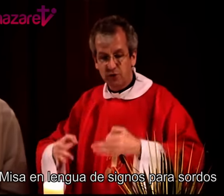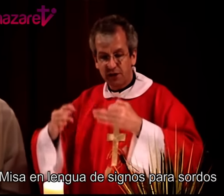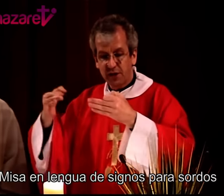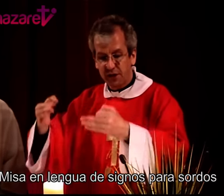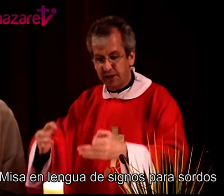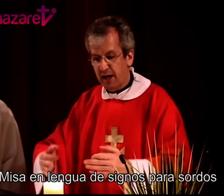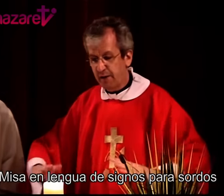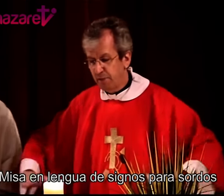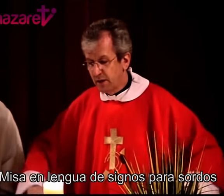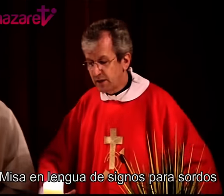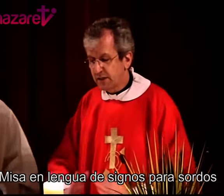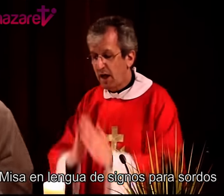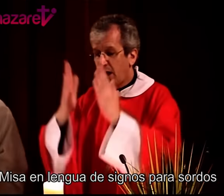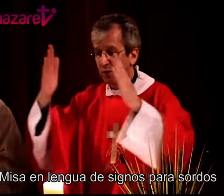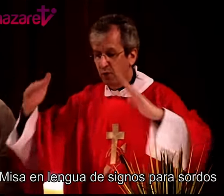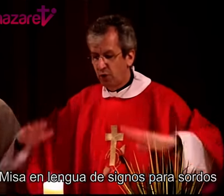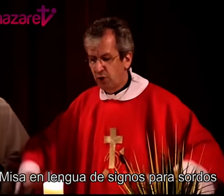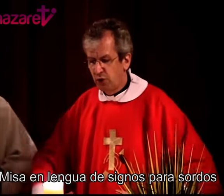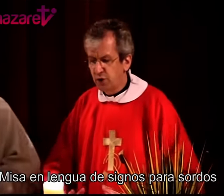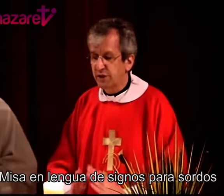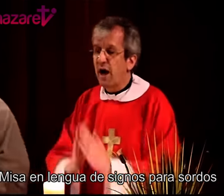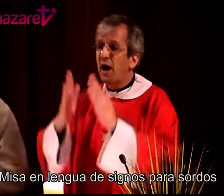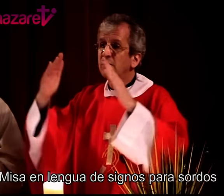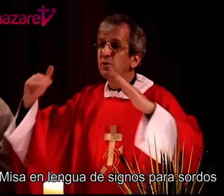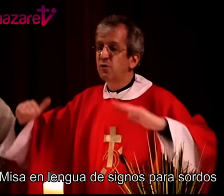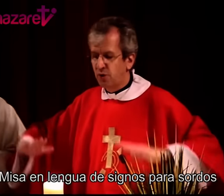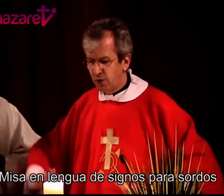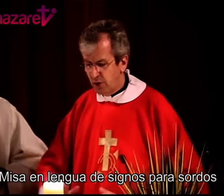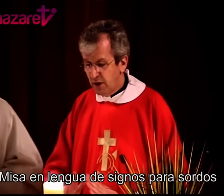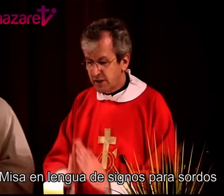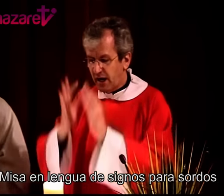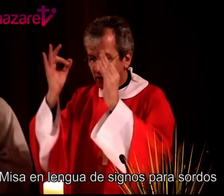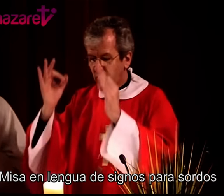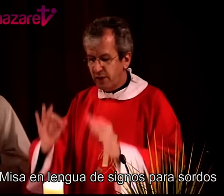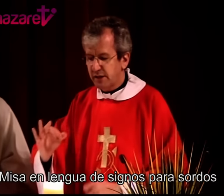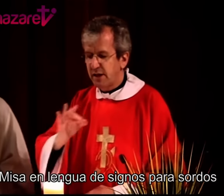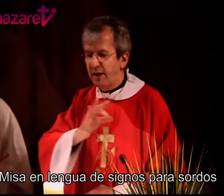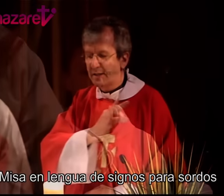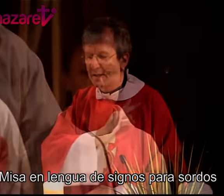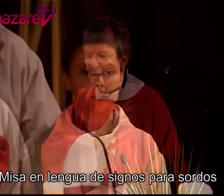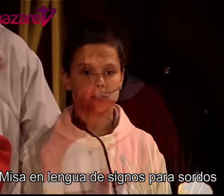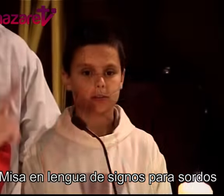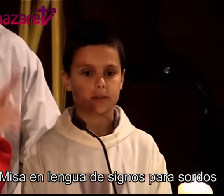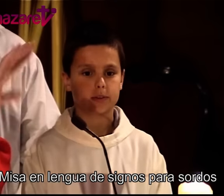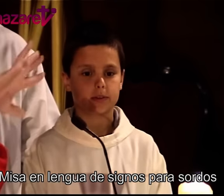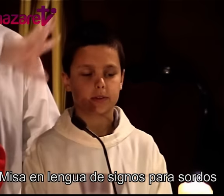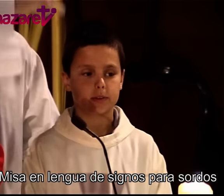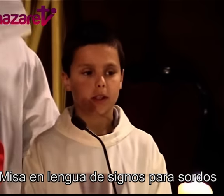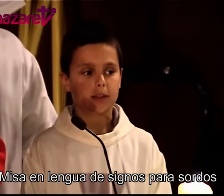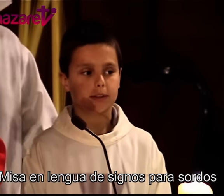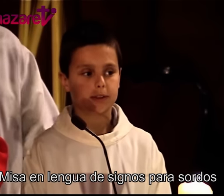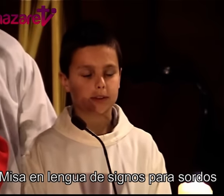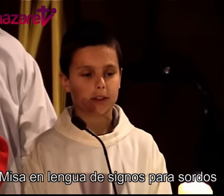proclamando sin cesar: Santo, Santo, Santo es el